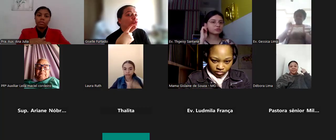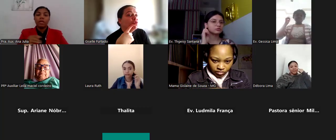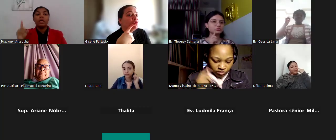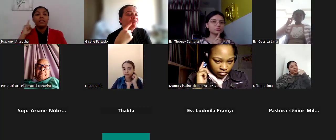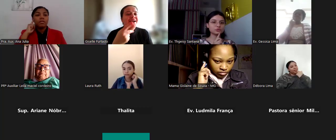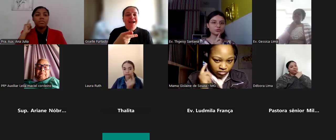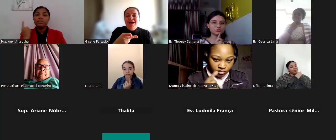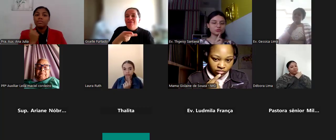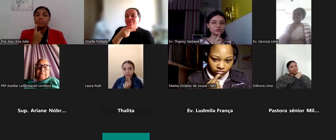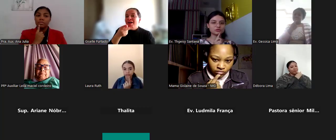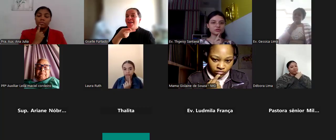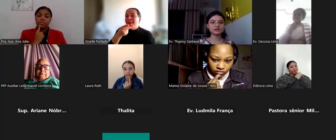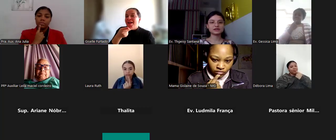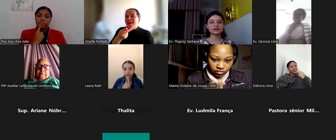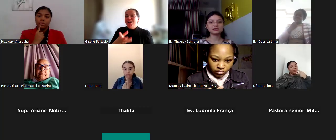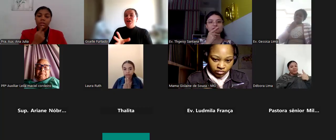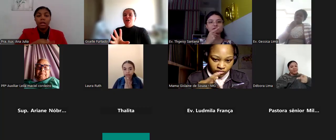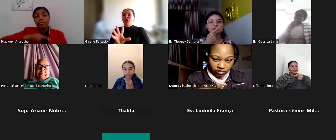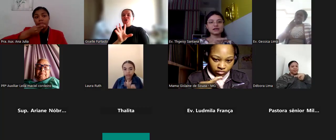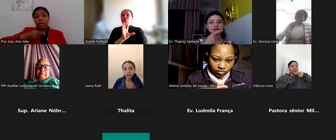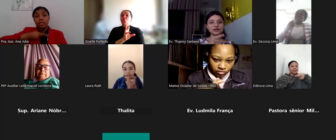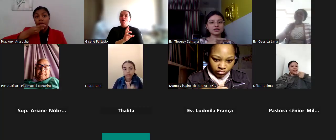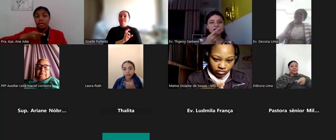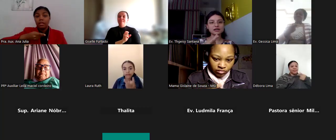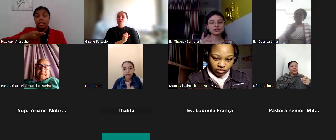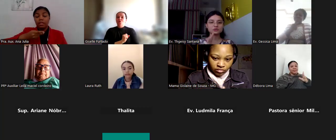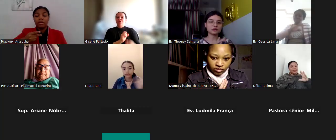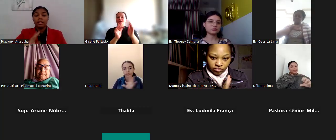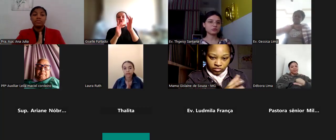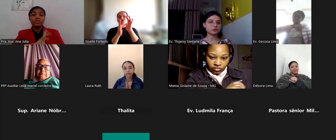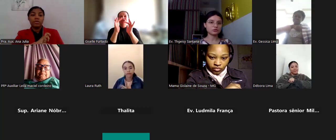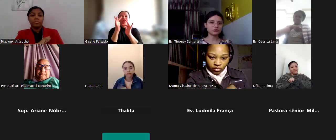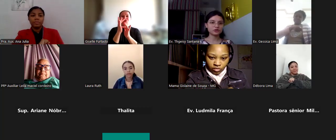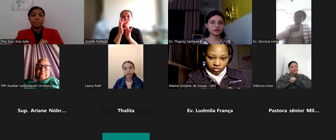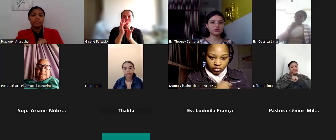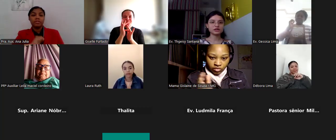surdo, falar do amor de Jesus.